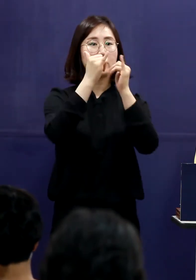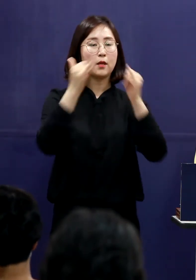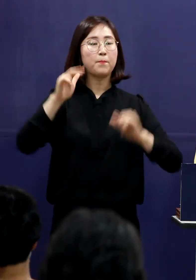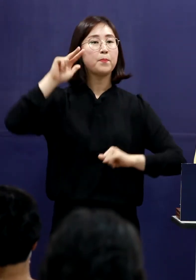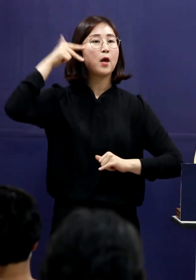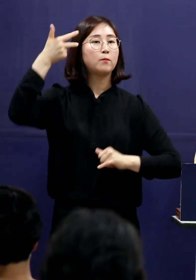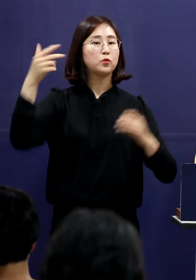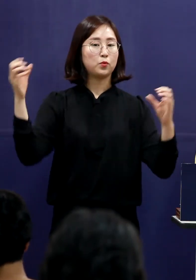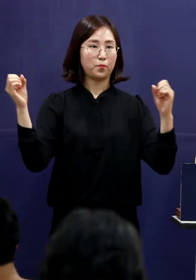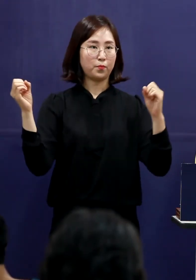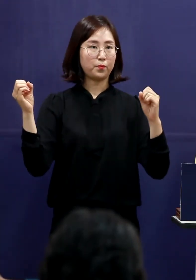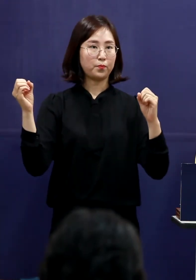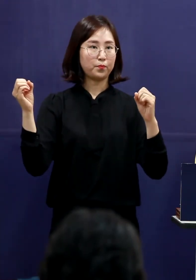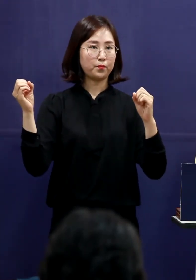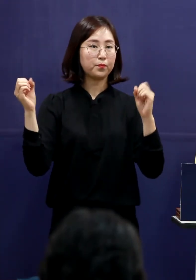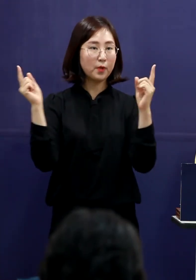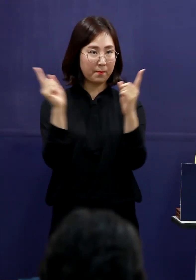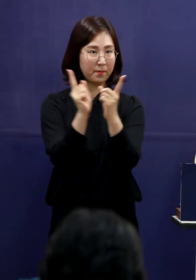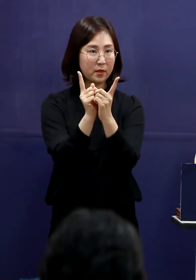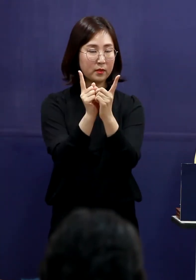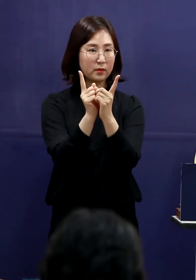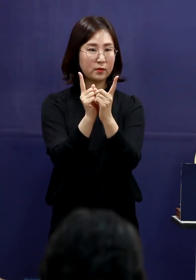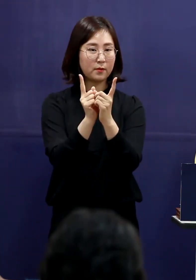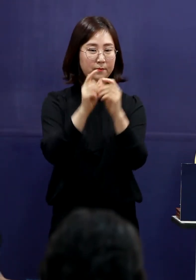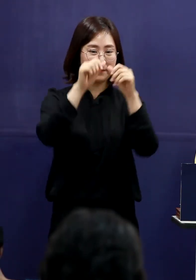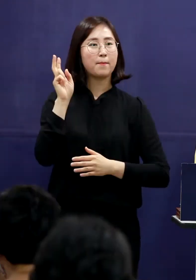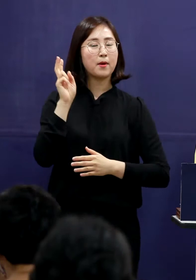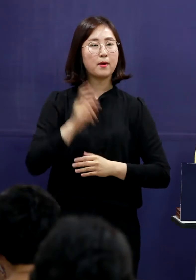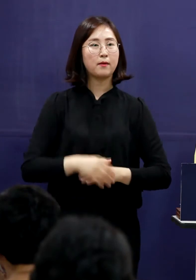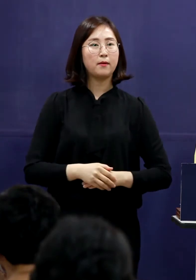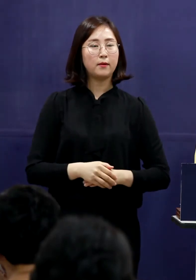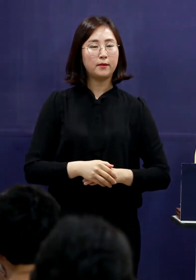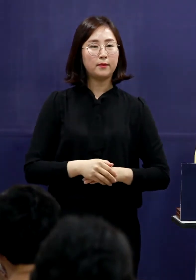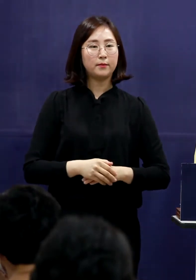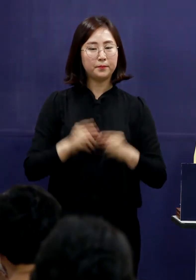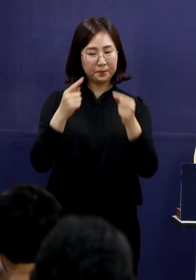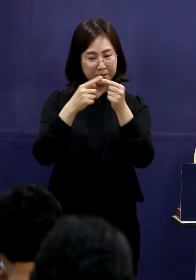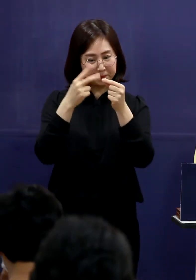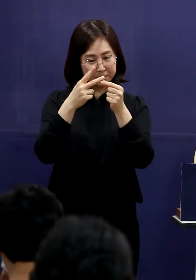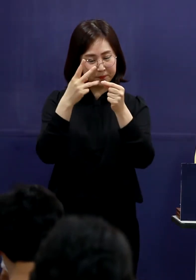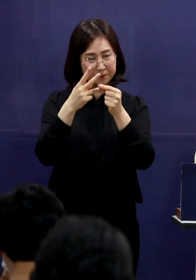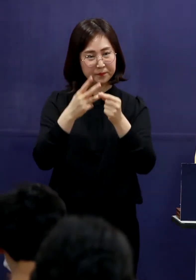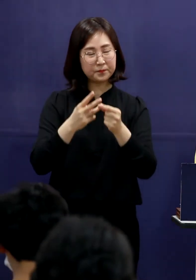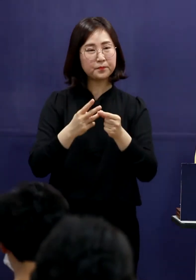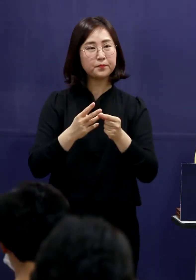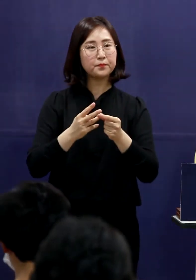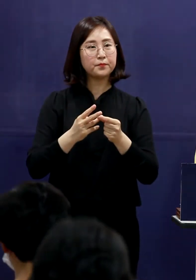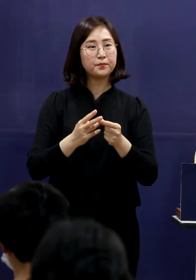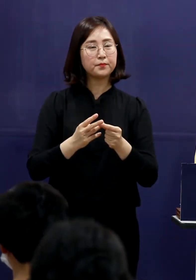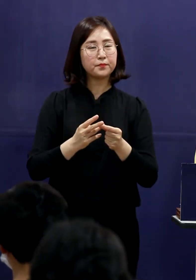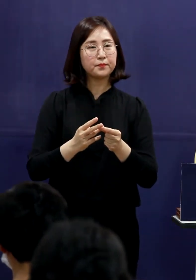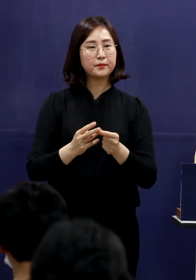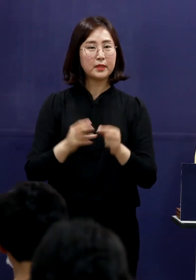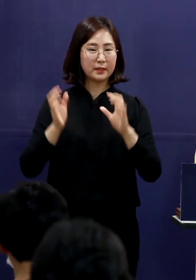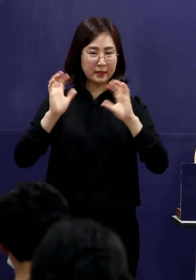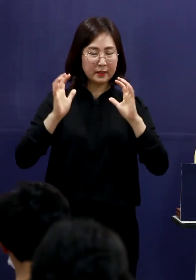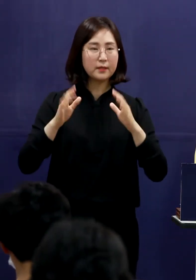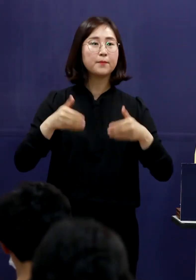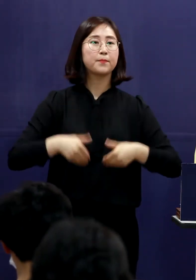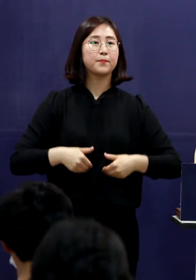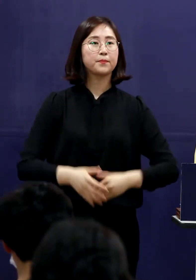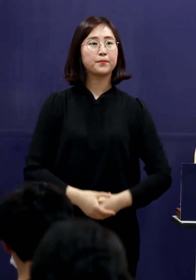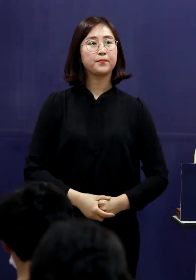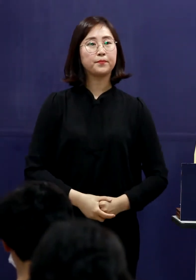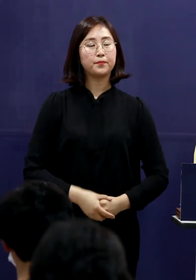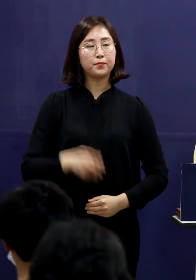만나서 세부적인 사항에 대해서는 좀 구체적인 꾸준히 좀 대화가 이루어져야 될 것으로 생각을 하고 있습니다.